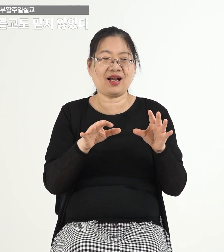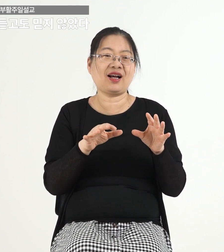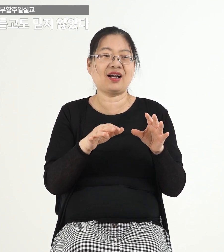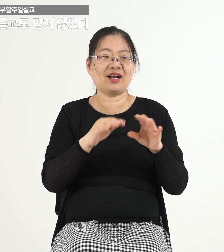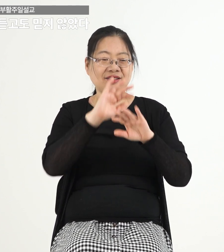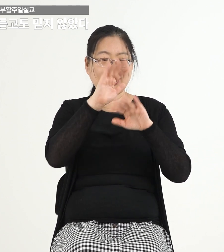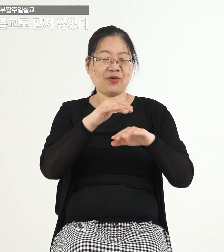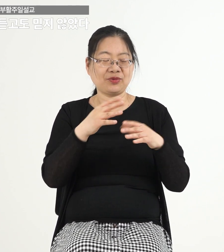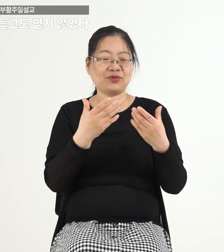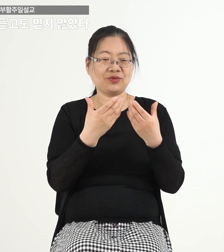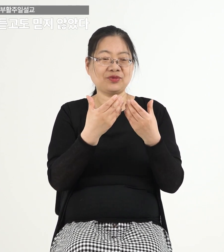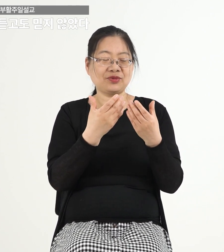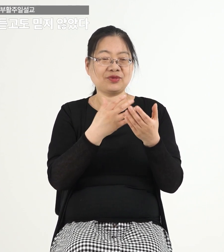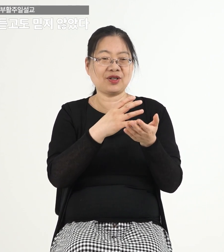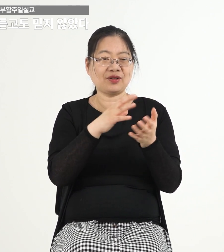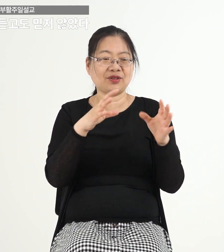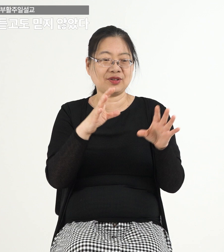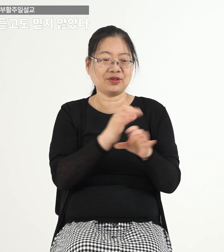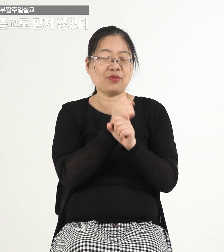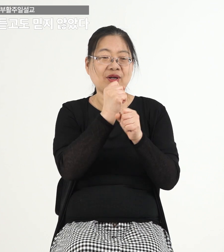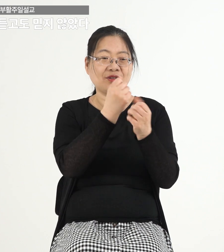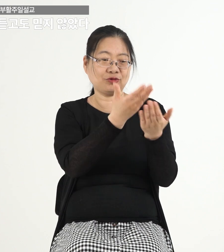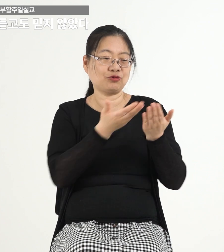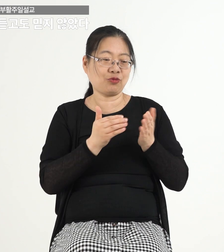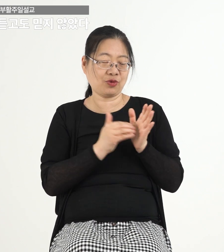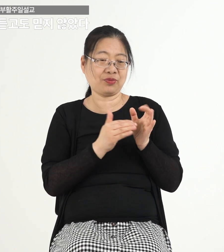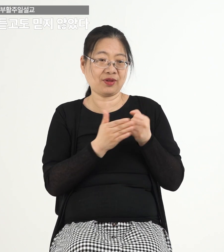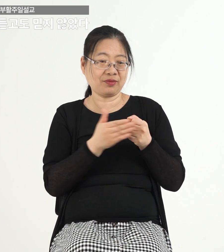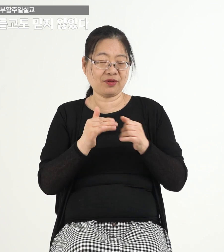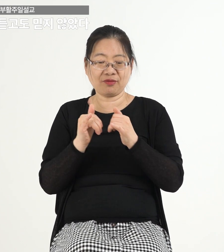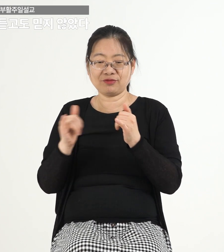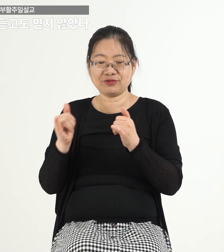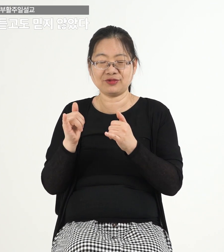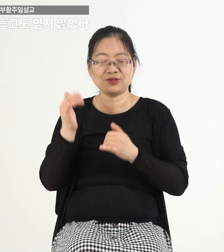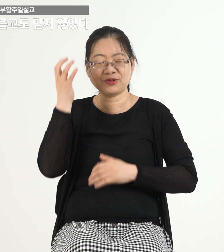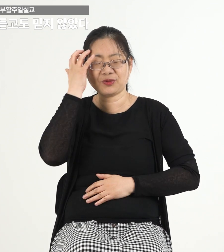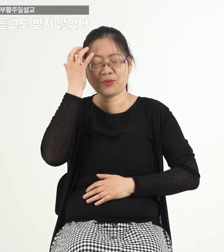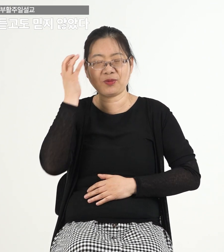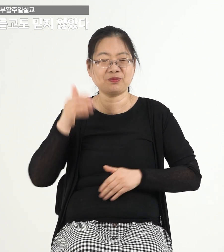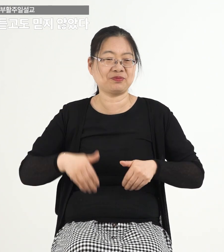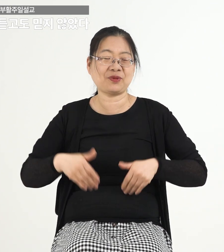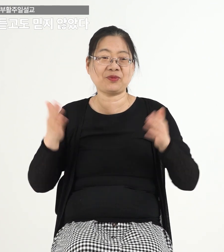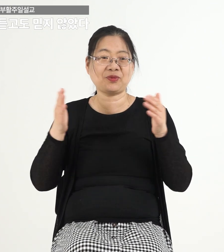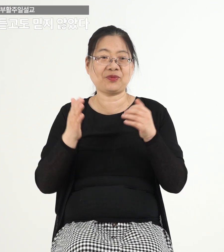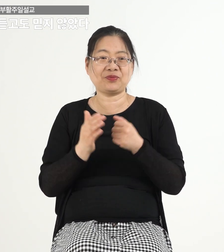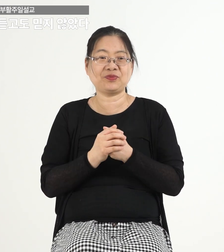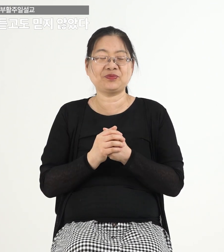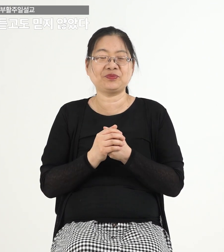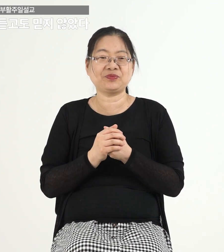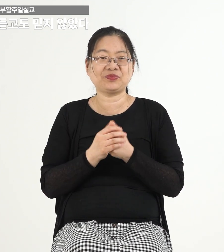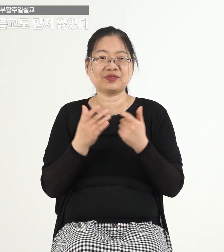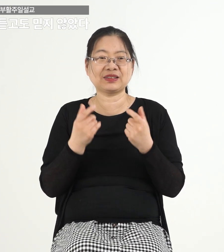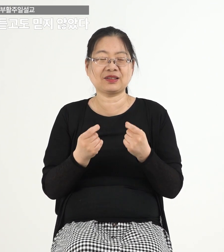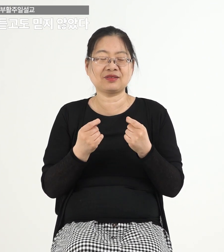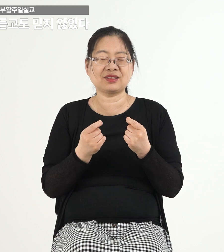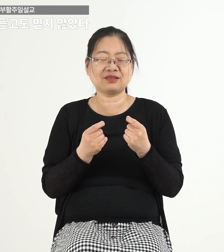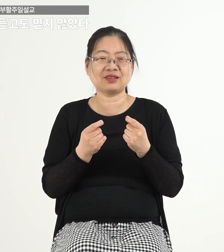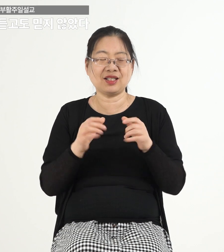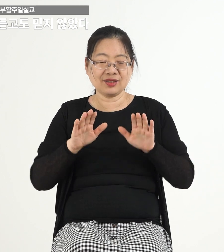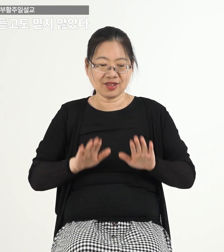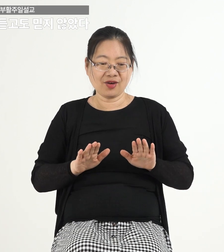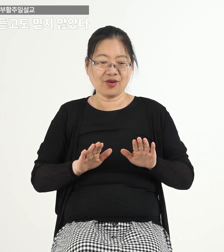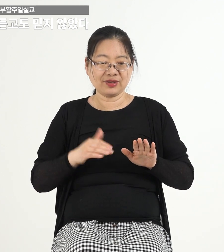고민할 필요가 없고 고뇌할 이유가 없어요. 그 세상은 점점 이런